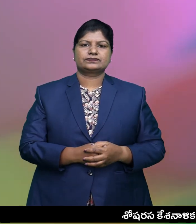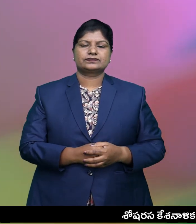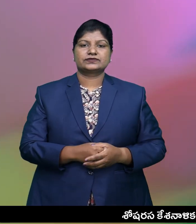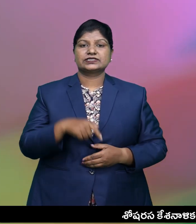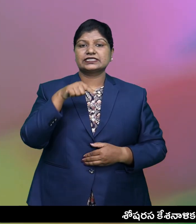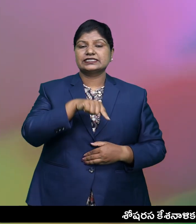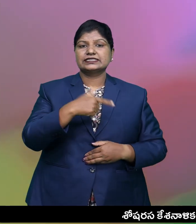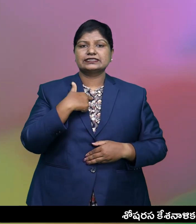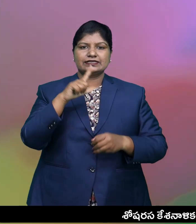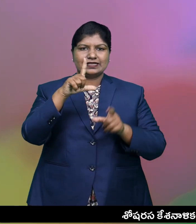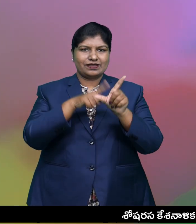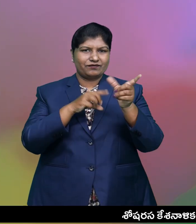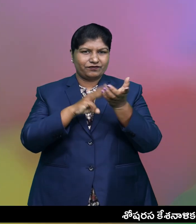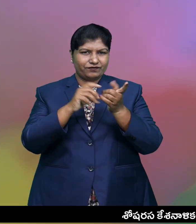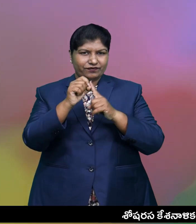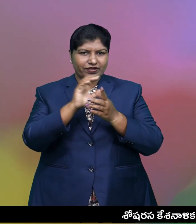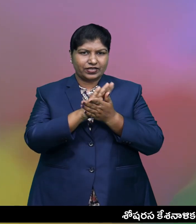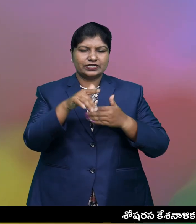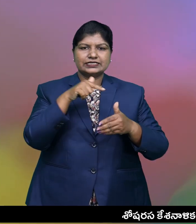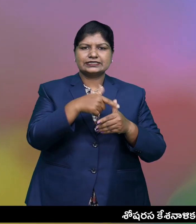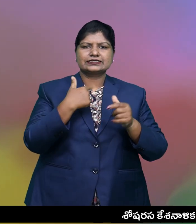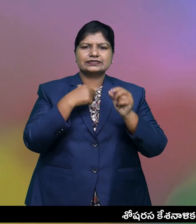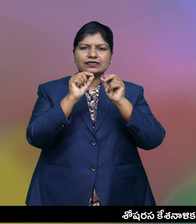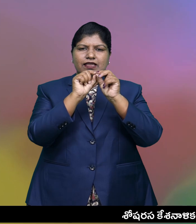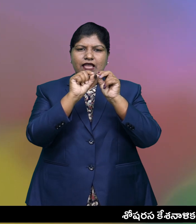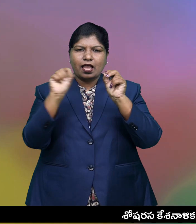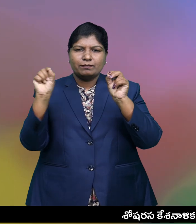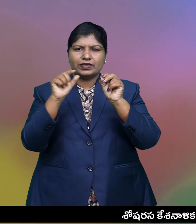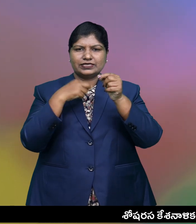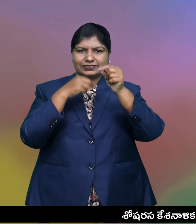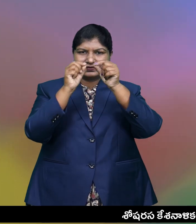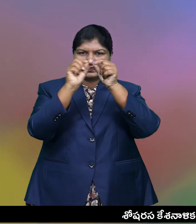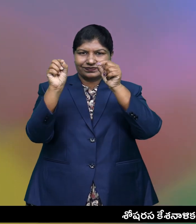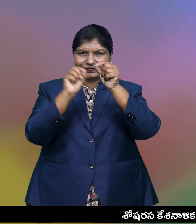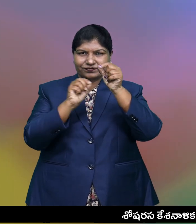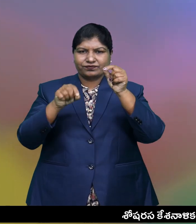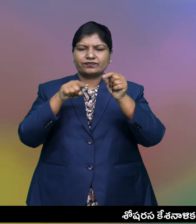శోషరస కేశనాళికలు పెద్ద శోషరస నాళాలను ఏర్పరుస్తాయి.